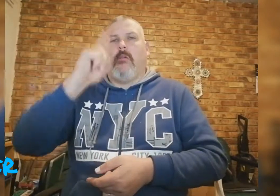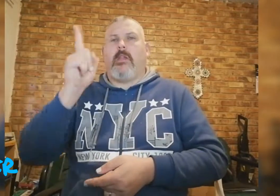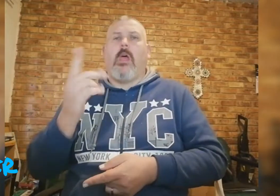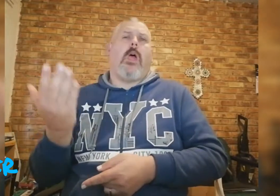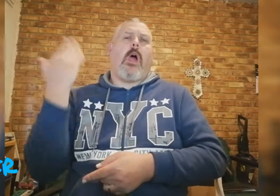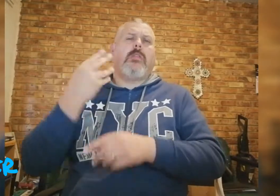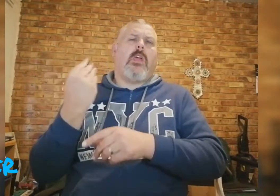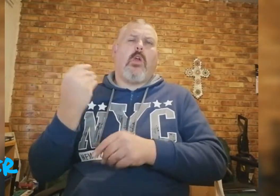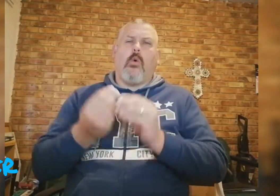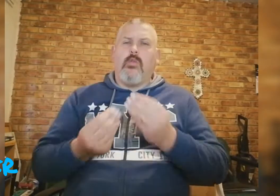wat